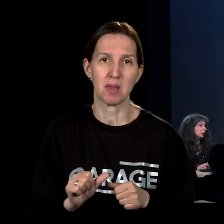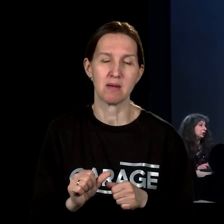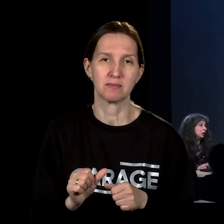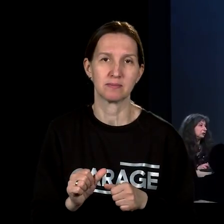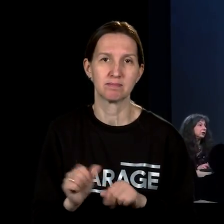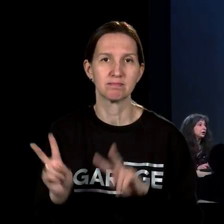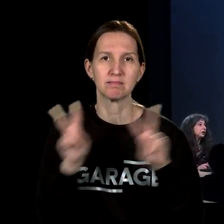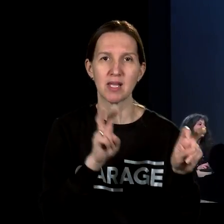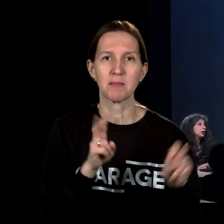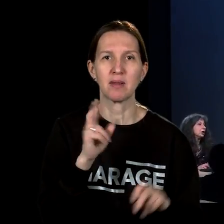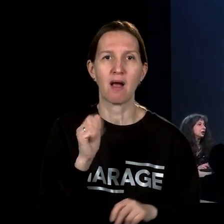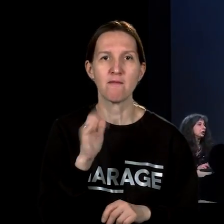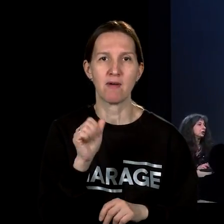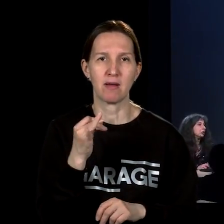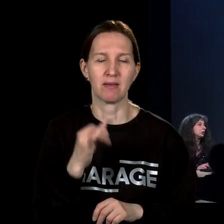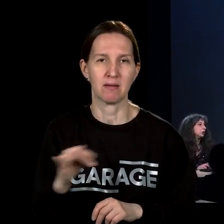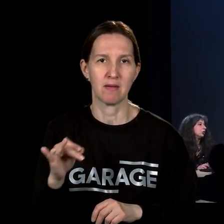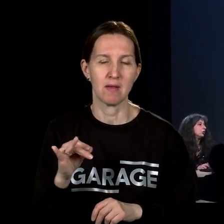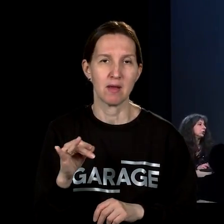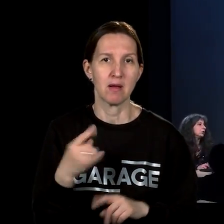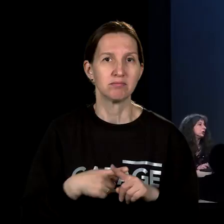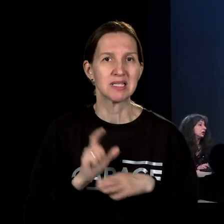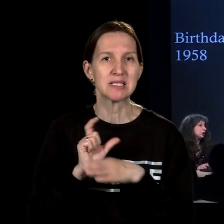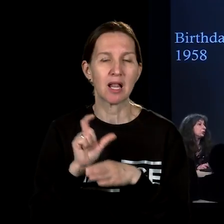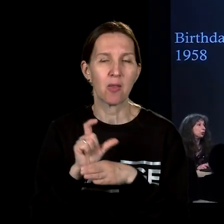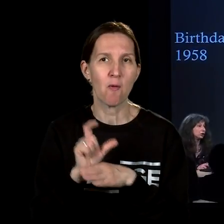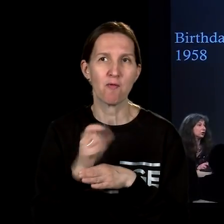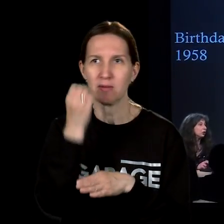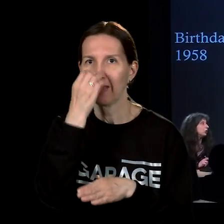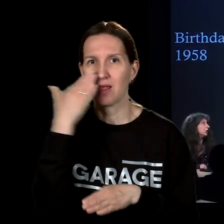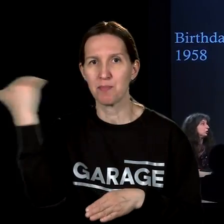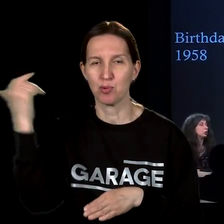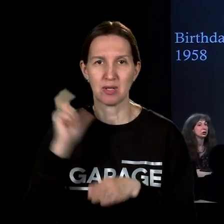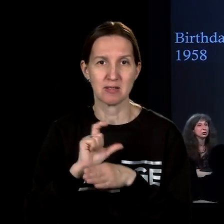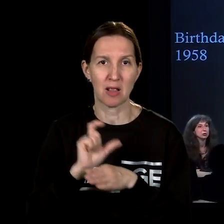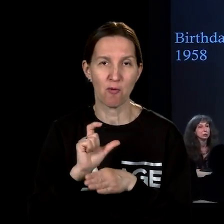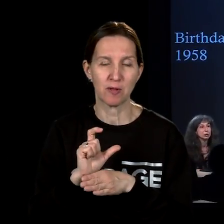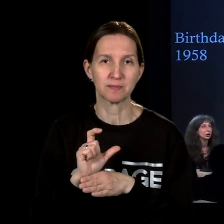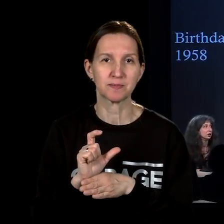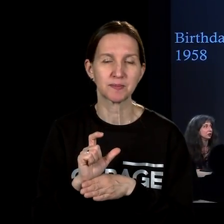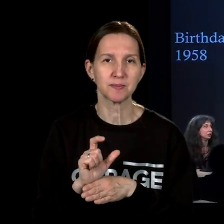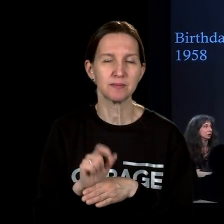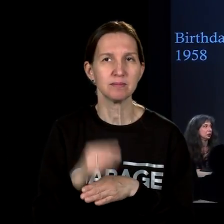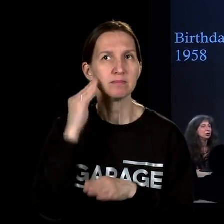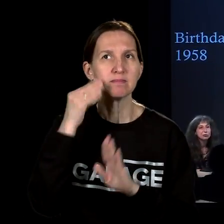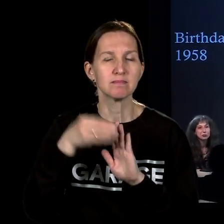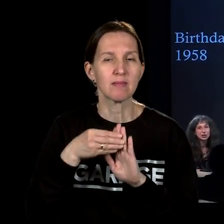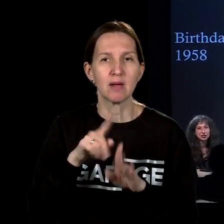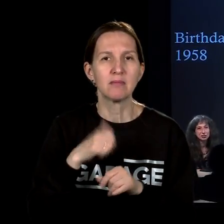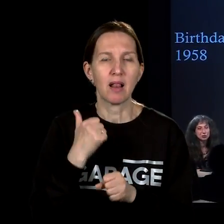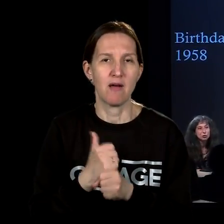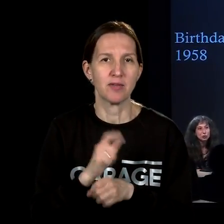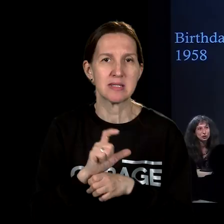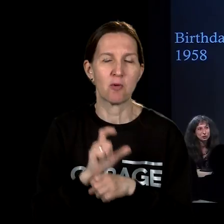пресловутое кавай, да, слово, японское слово, которое является ключевым